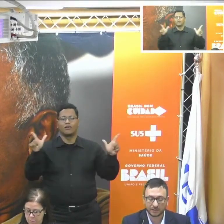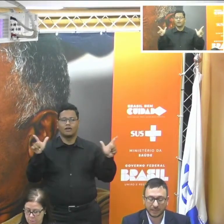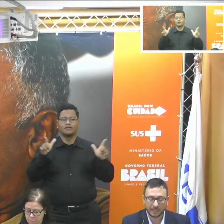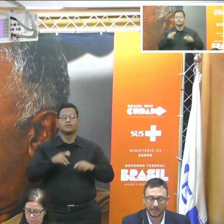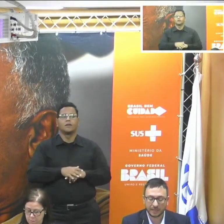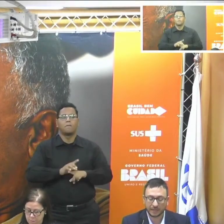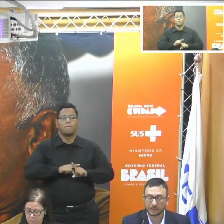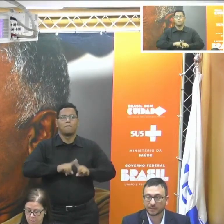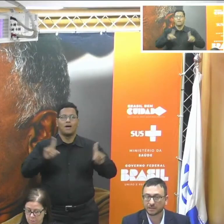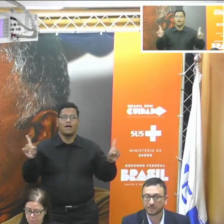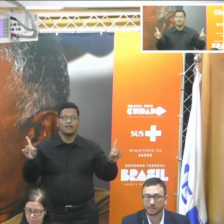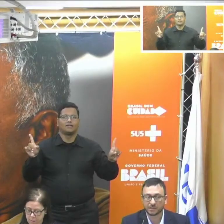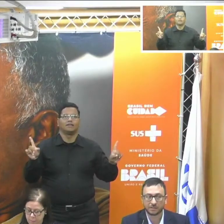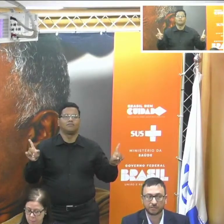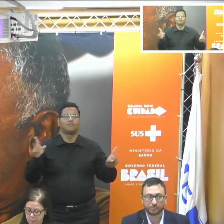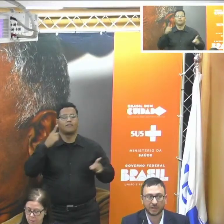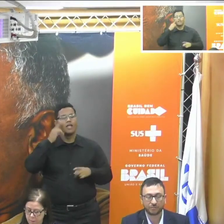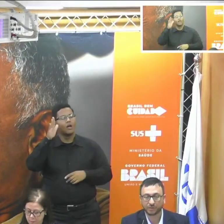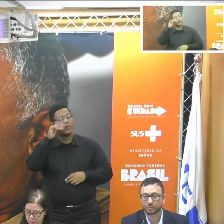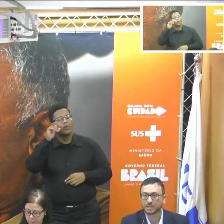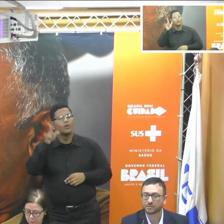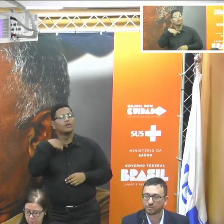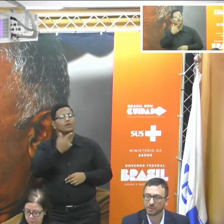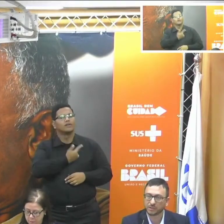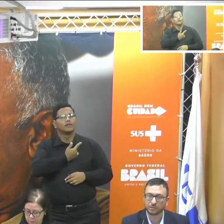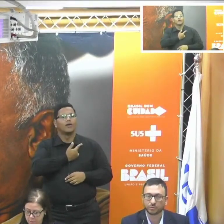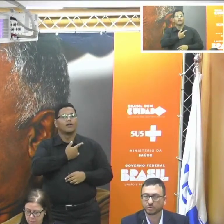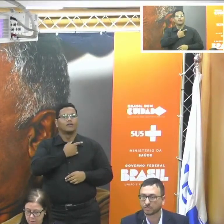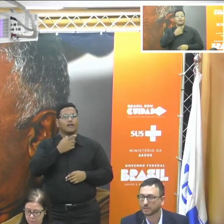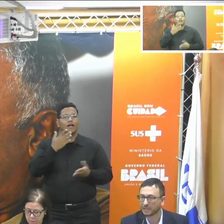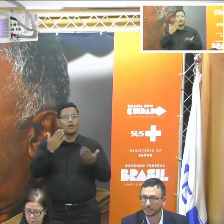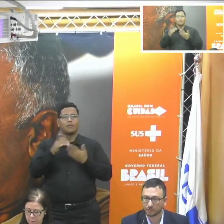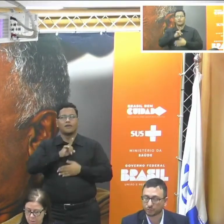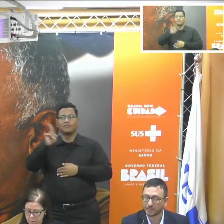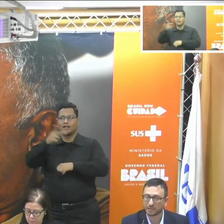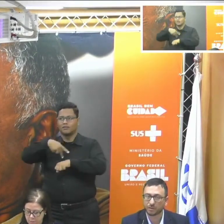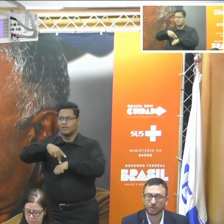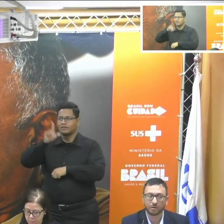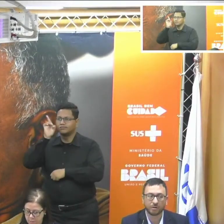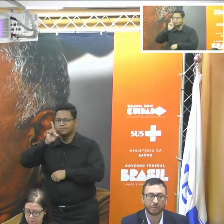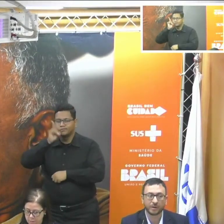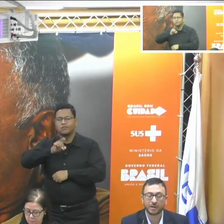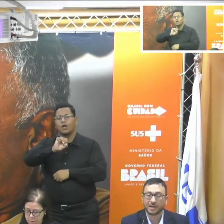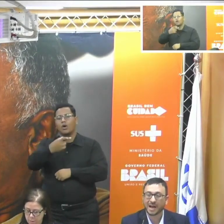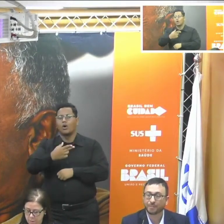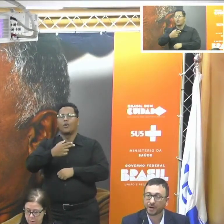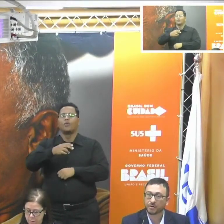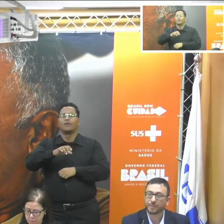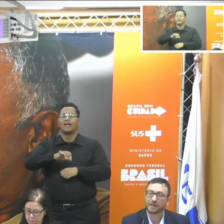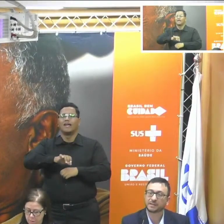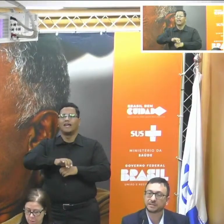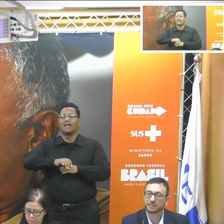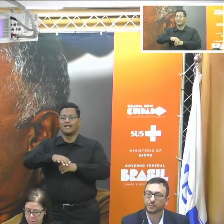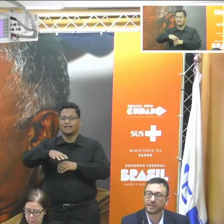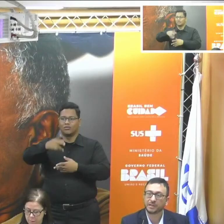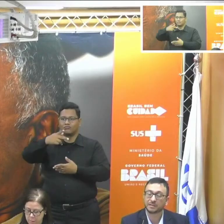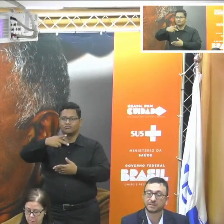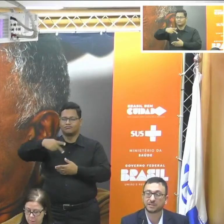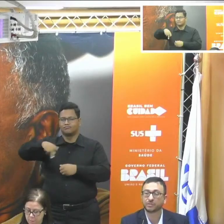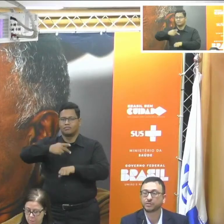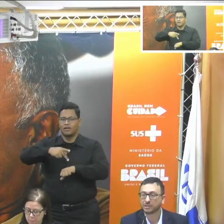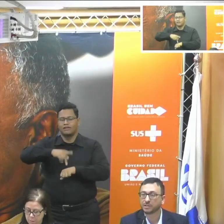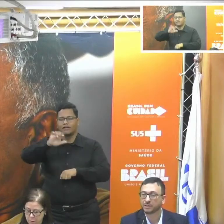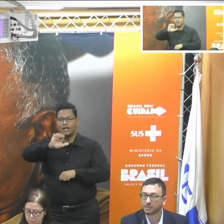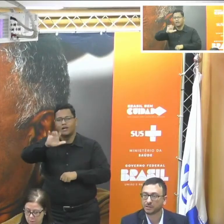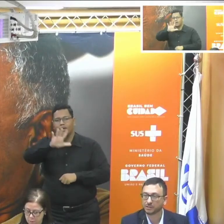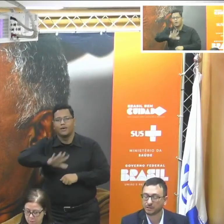eh é interessante que a gente né vê nos Estados Unidos né os países da Europa a maior parte dessas experiências